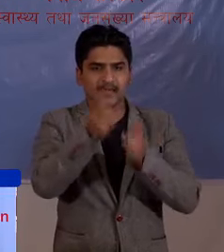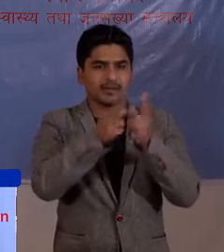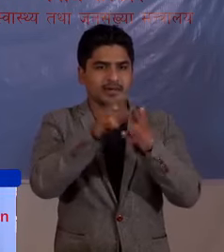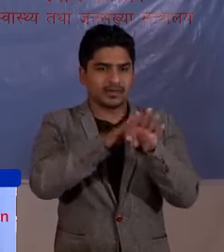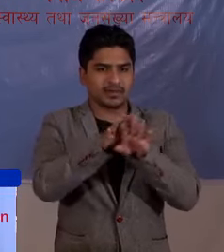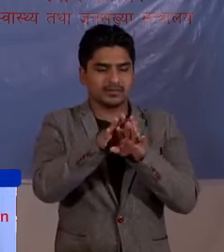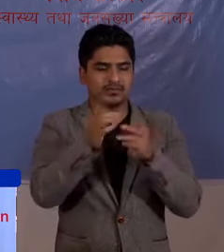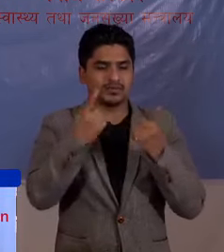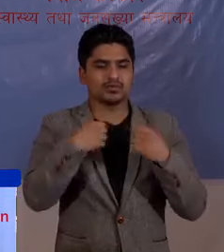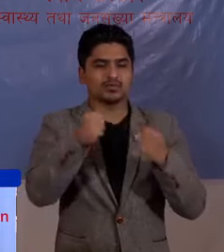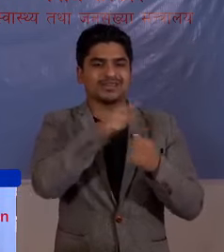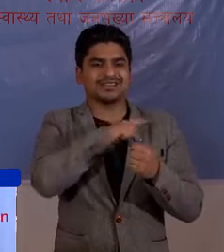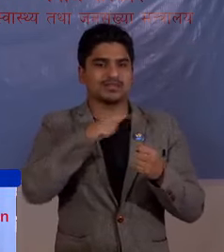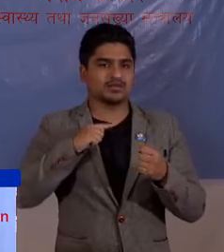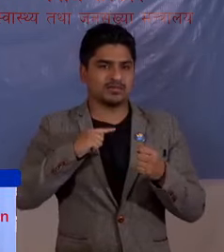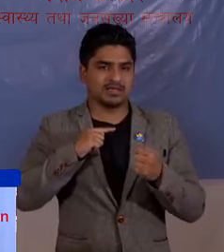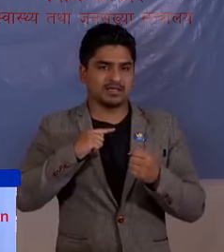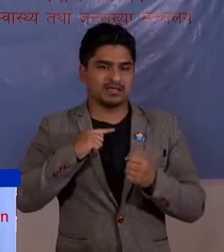कुरा जुन